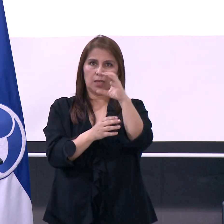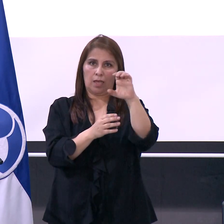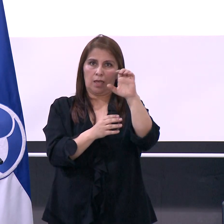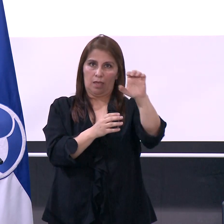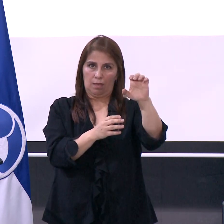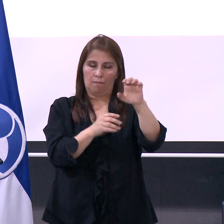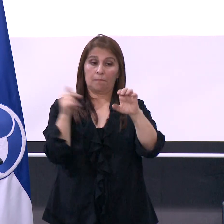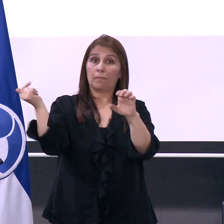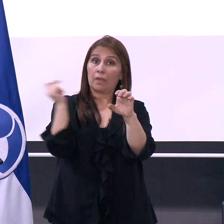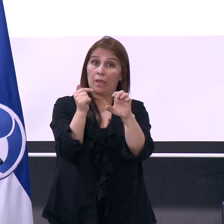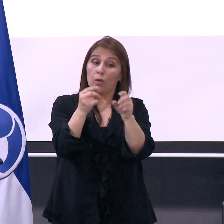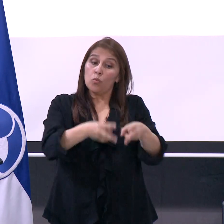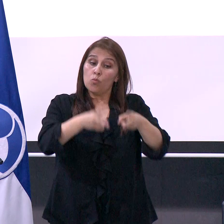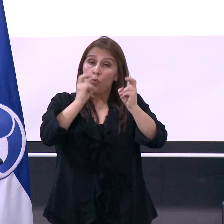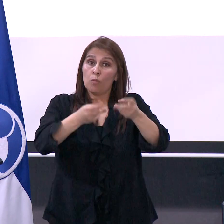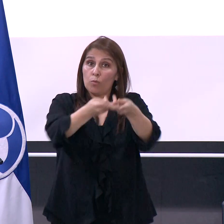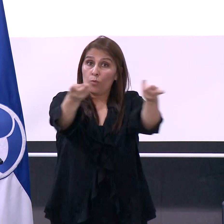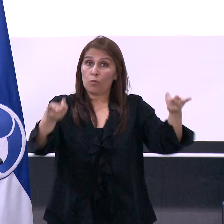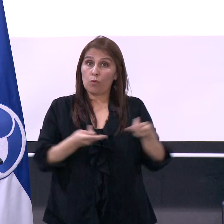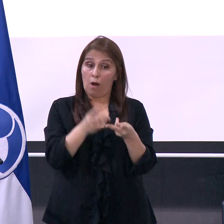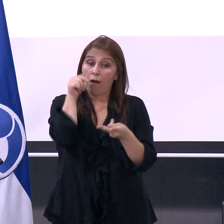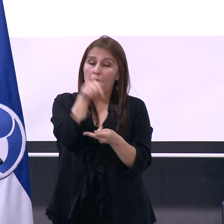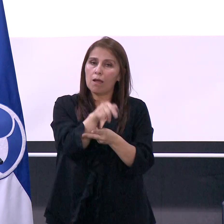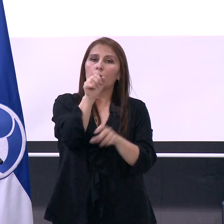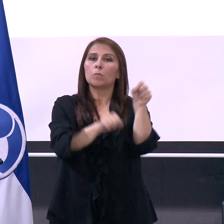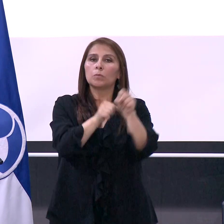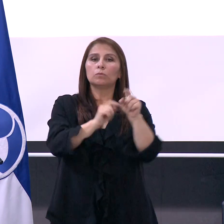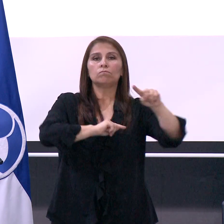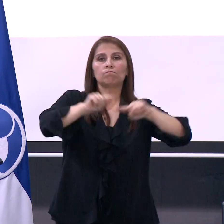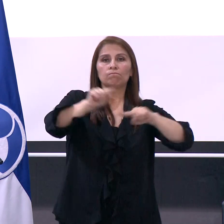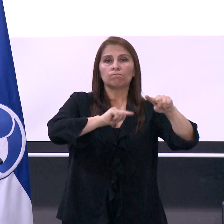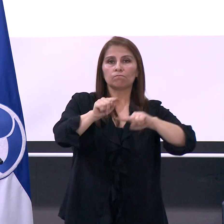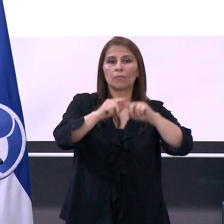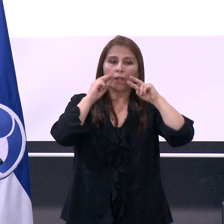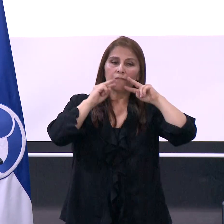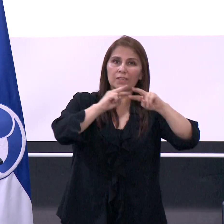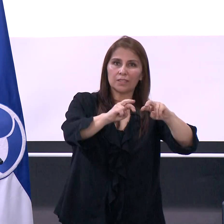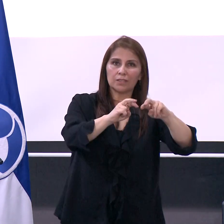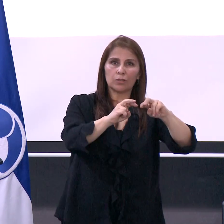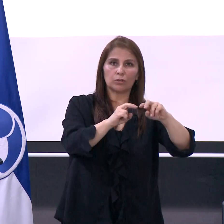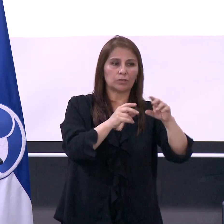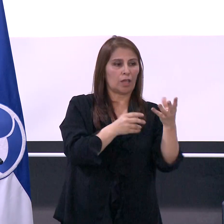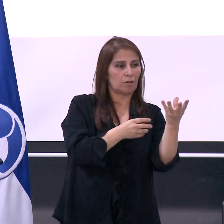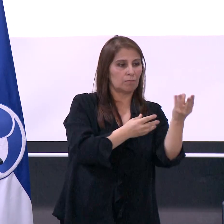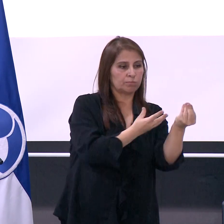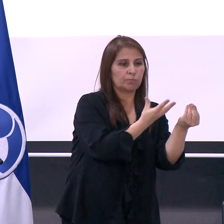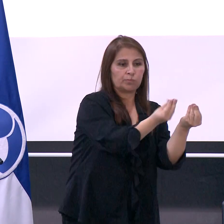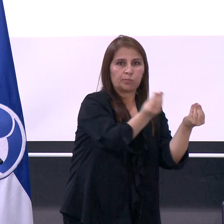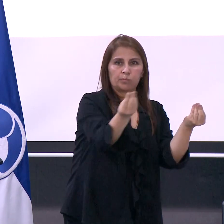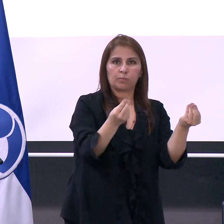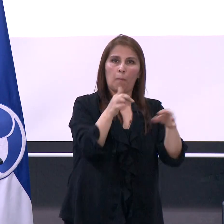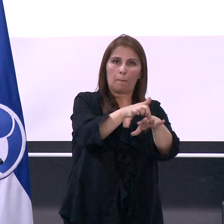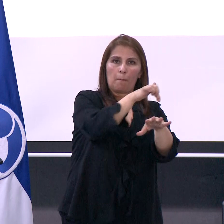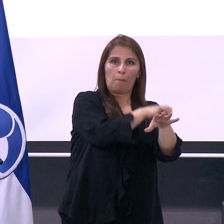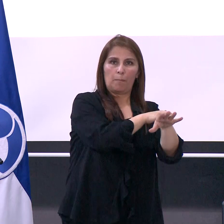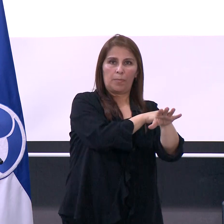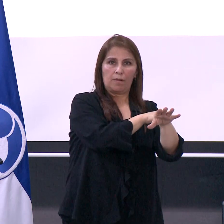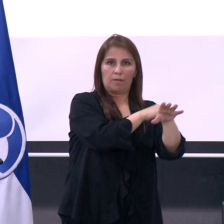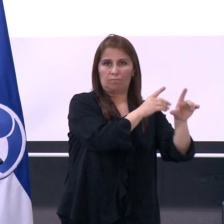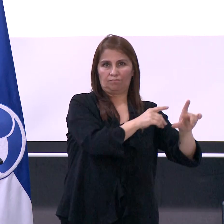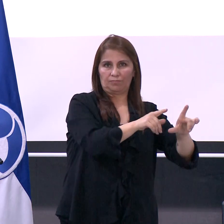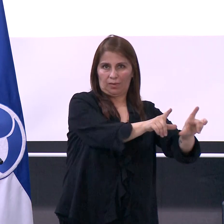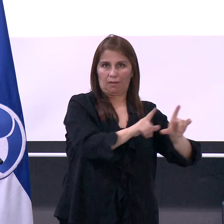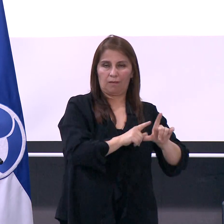desde ese nuevo centro se trataba de promover y coordinar la investigación que se hacía desde las unidades académicas de pregrado y posgrado